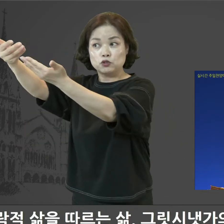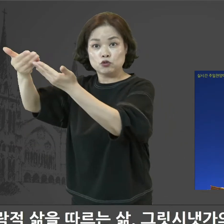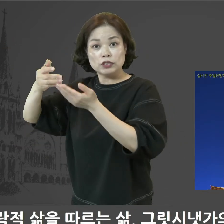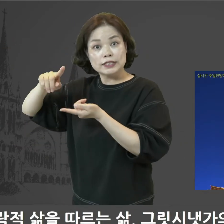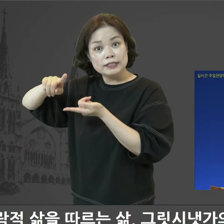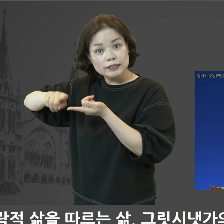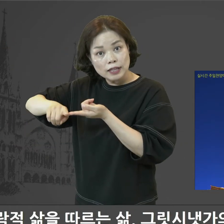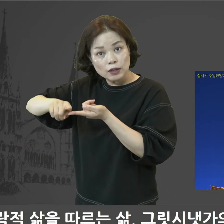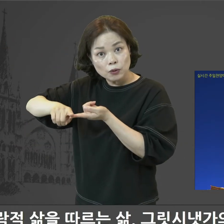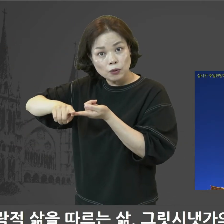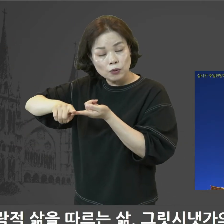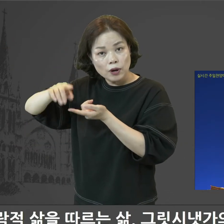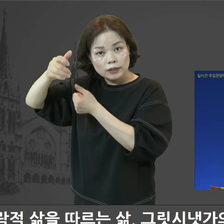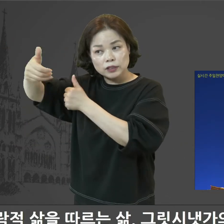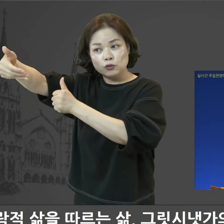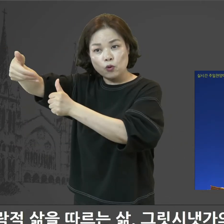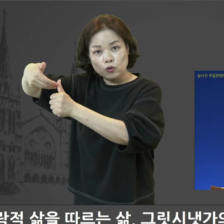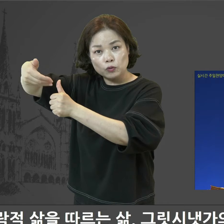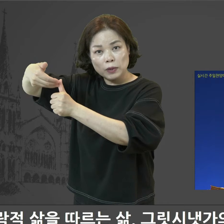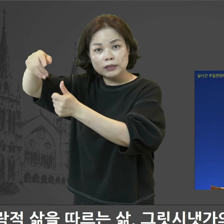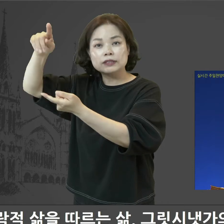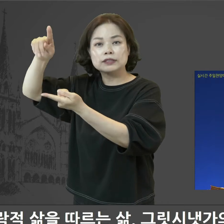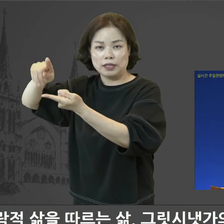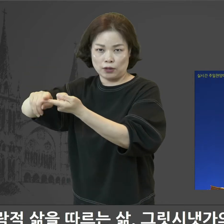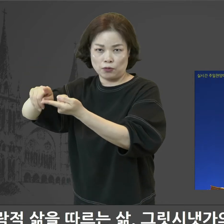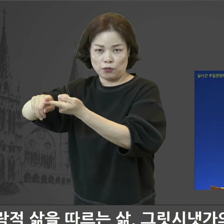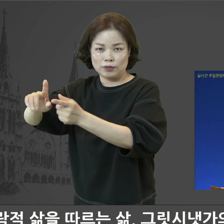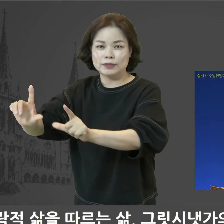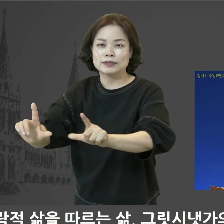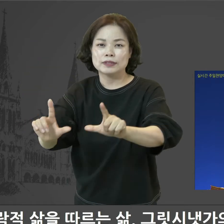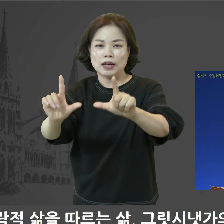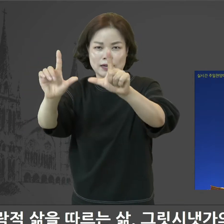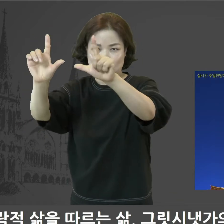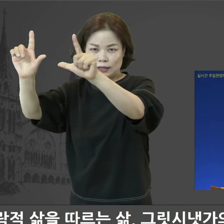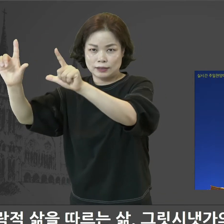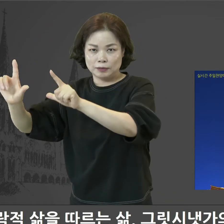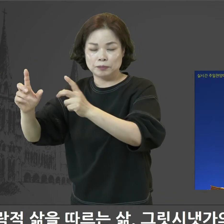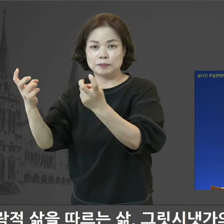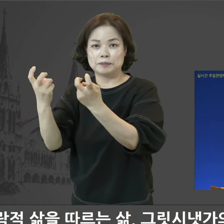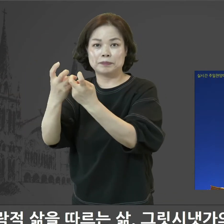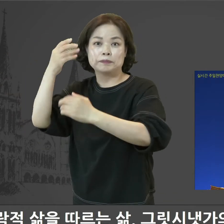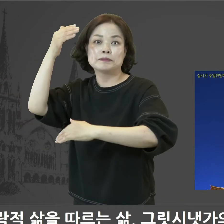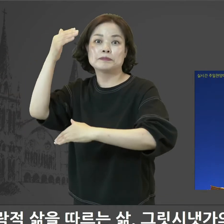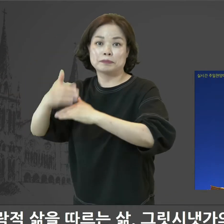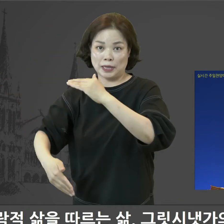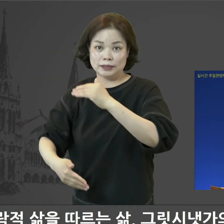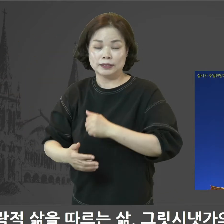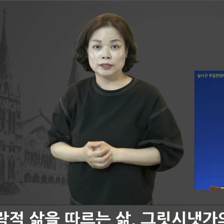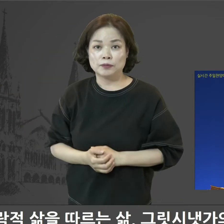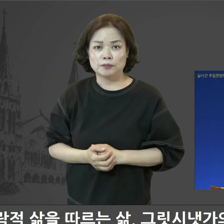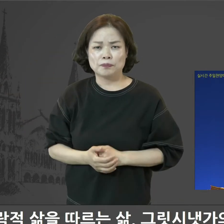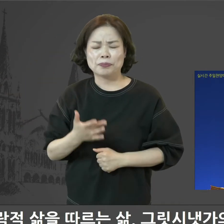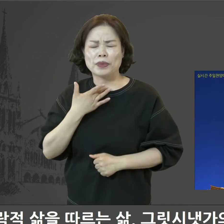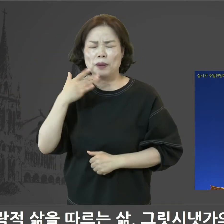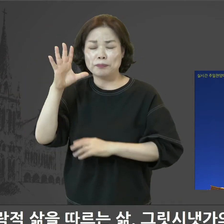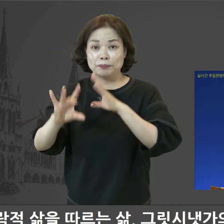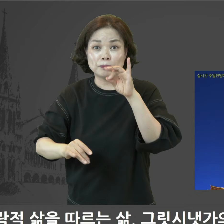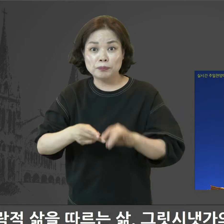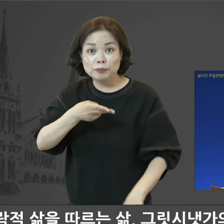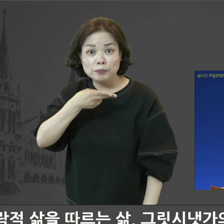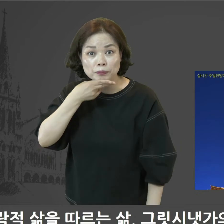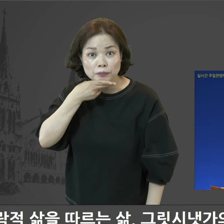대로, 그분이 공급하시는 그대로 살아가는 삶의 방식이었습니다. 목마름이